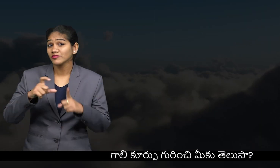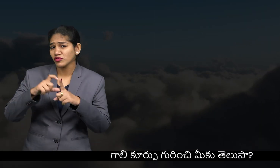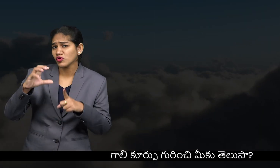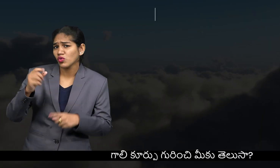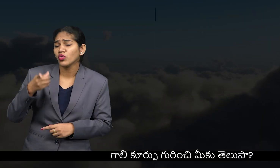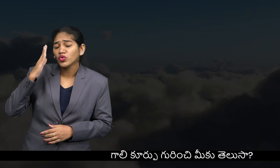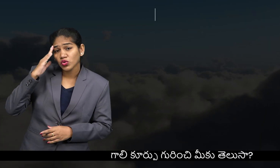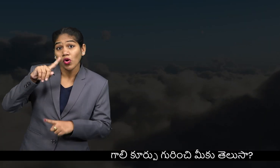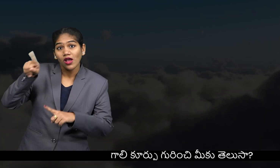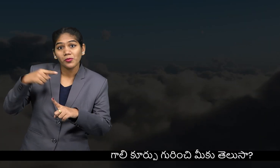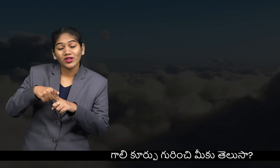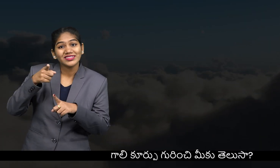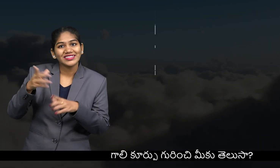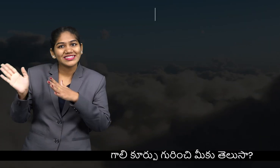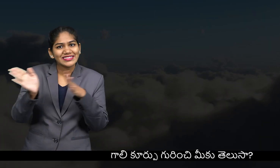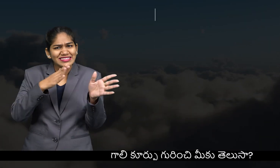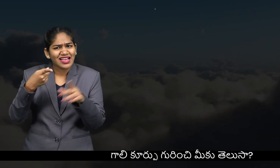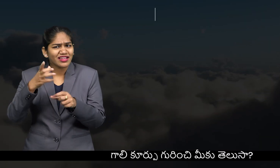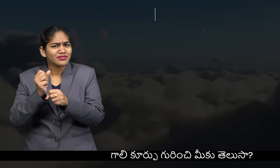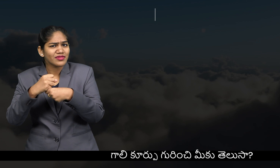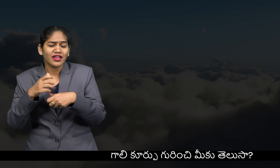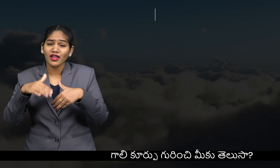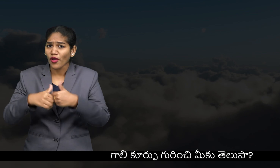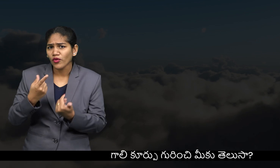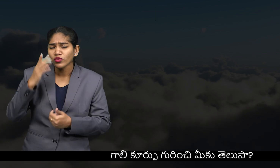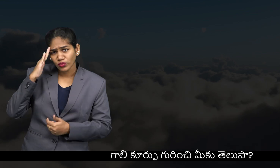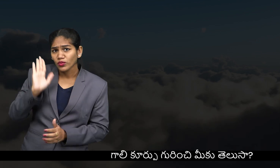గాలి కూర్పు గురించి మీకు తెలుసా?